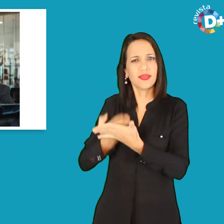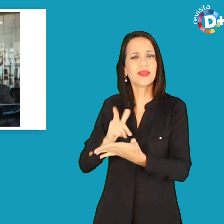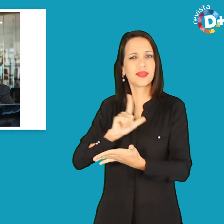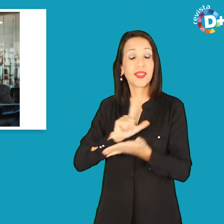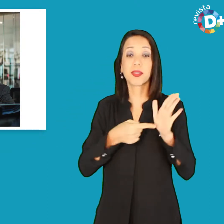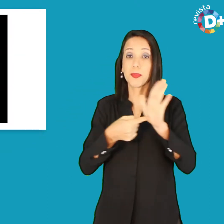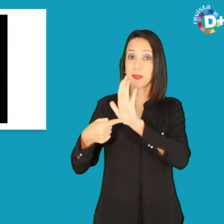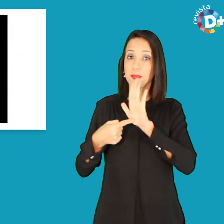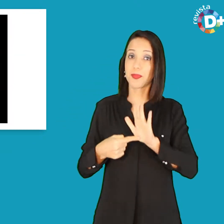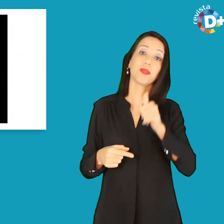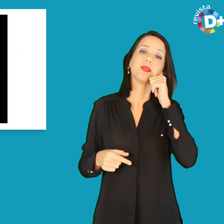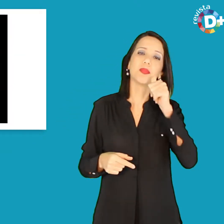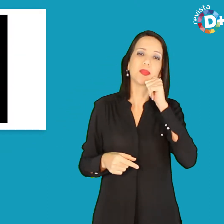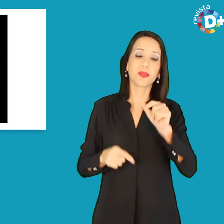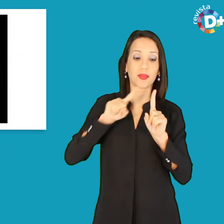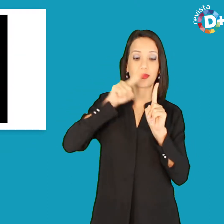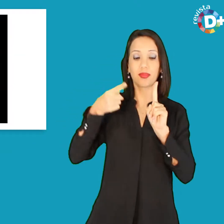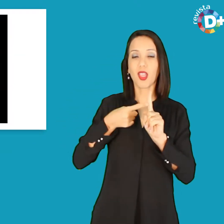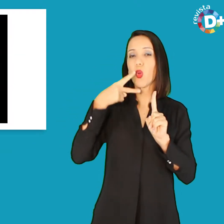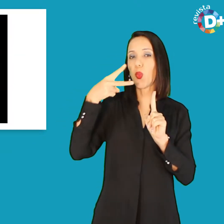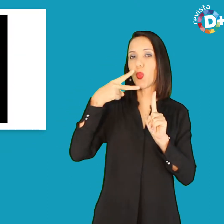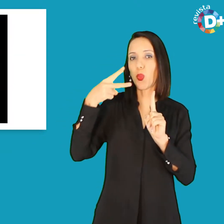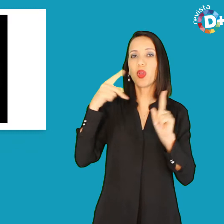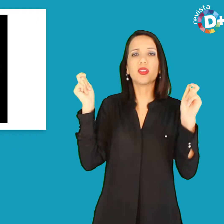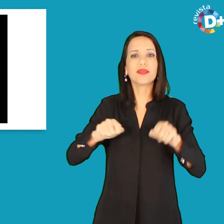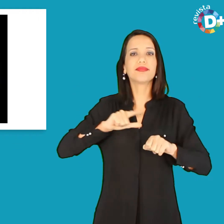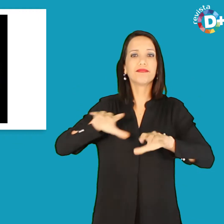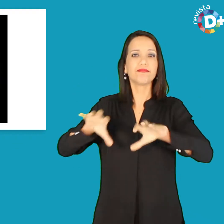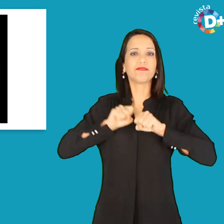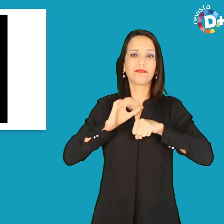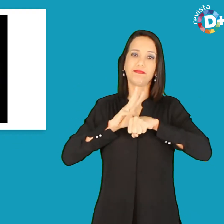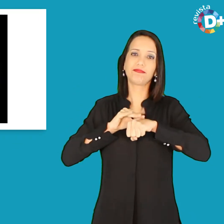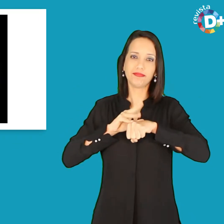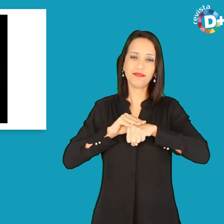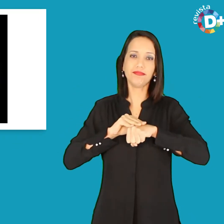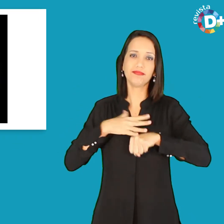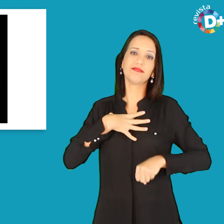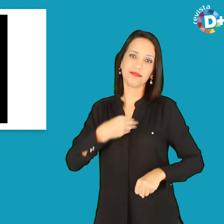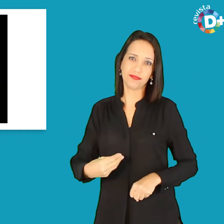mostrado que mulheres que fumaram na gravidez têm mais chances de ter filhos com a doença.